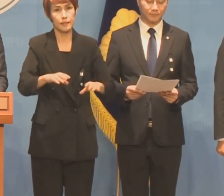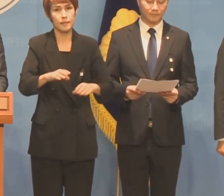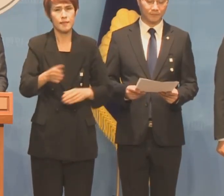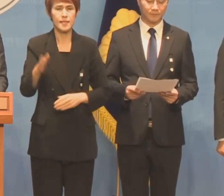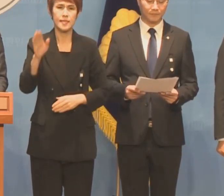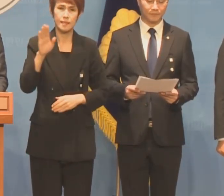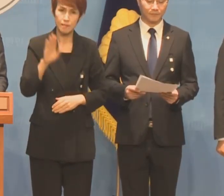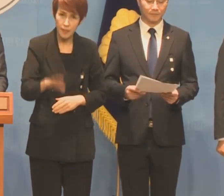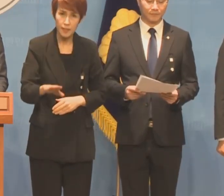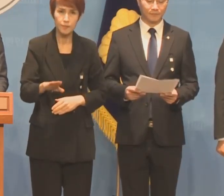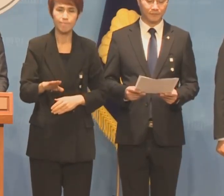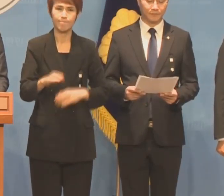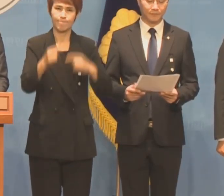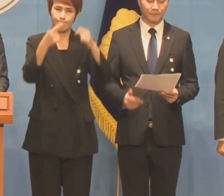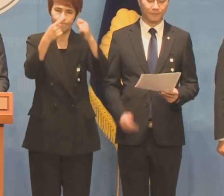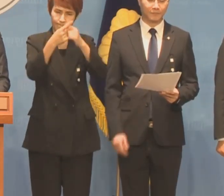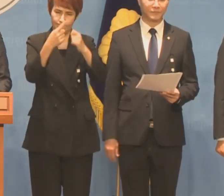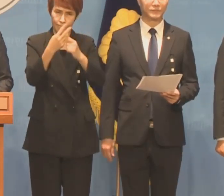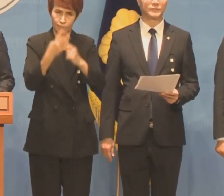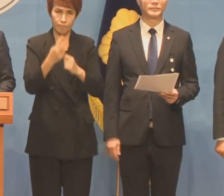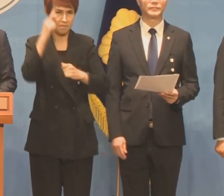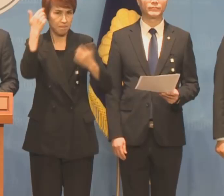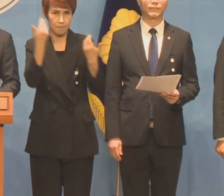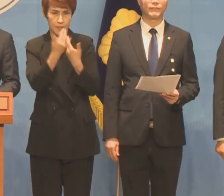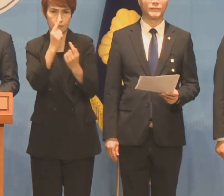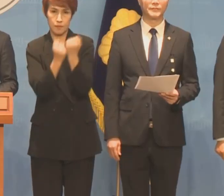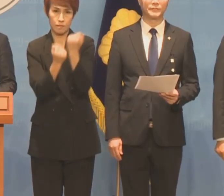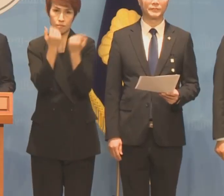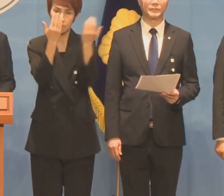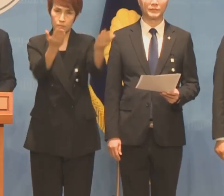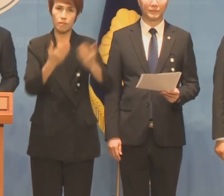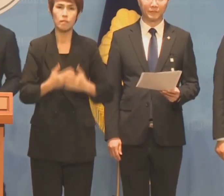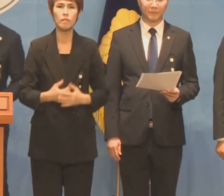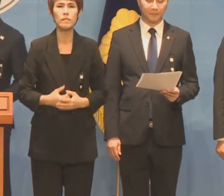그럼에도 불구하고 하나하나 반박해 드리겠습니다.